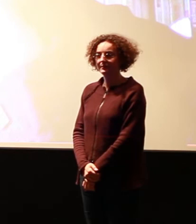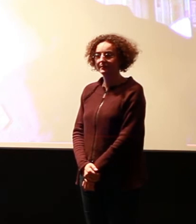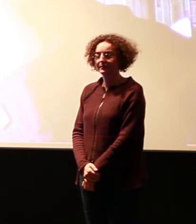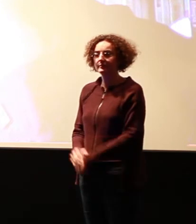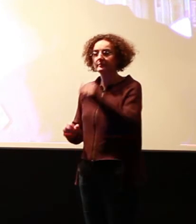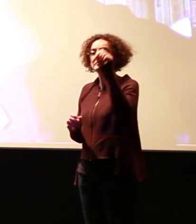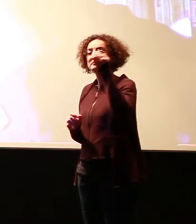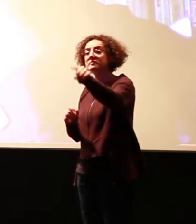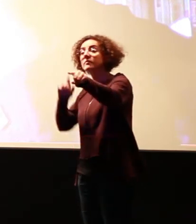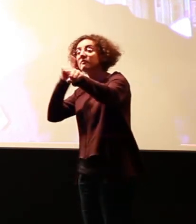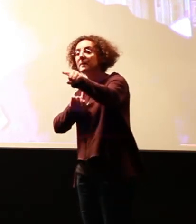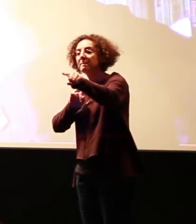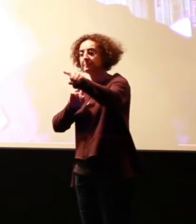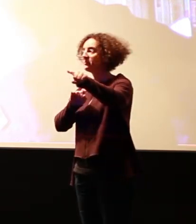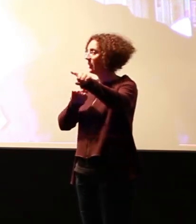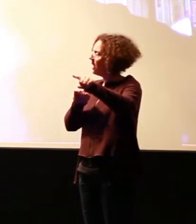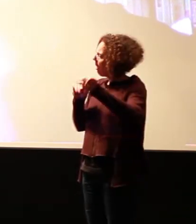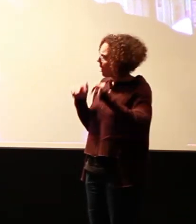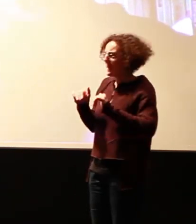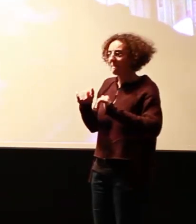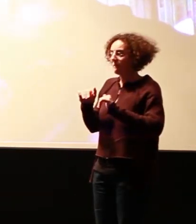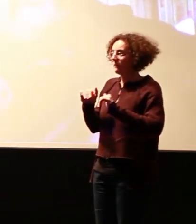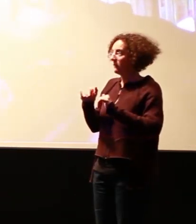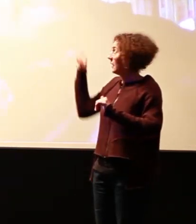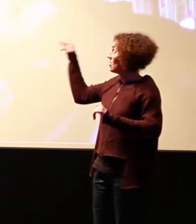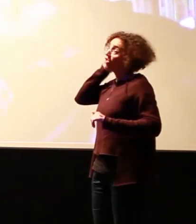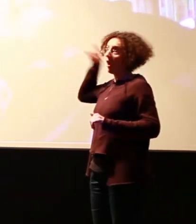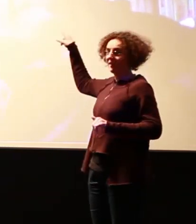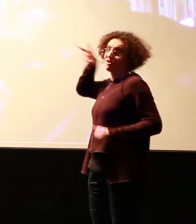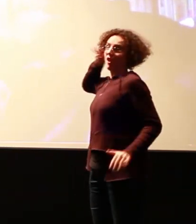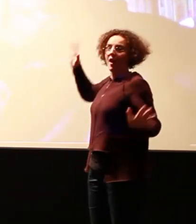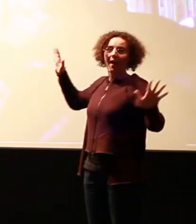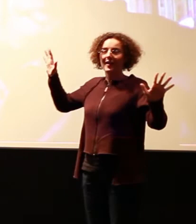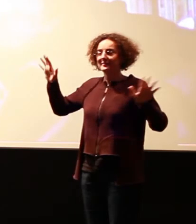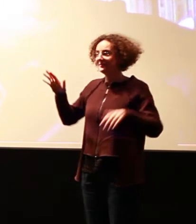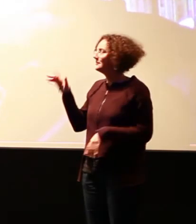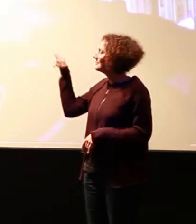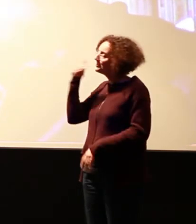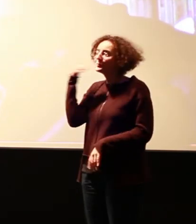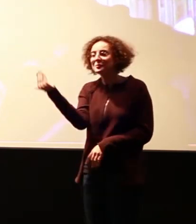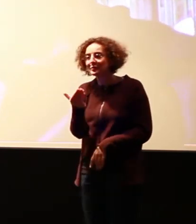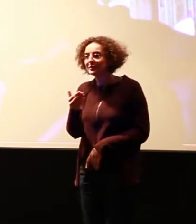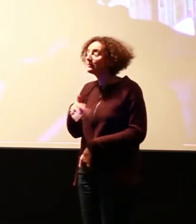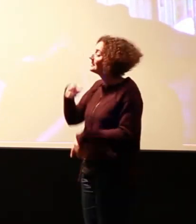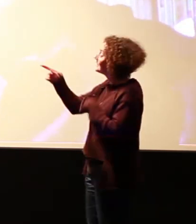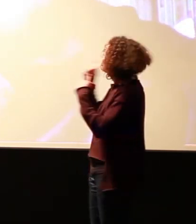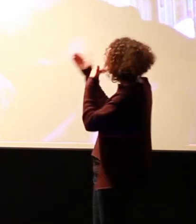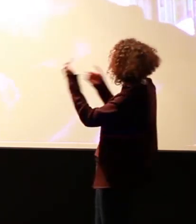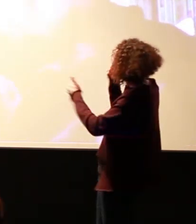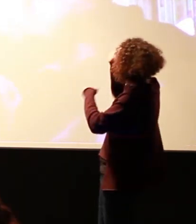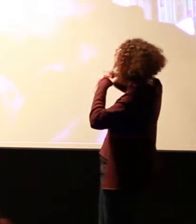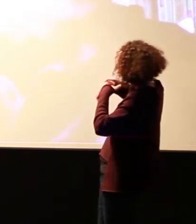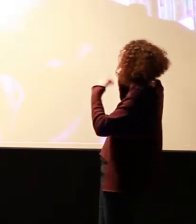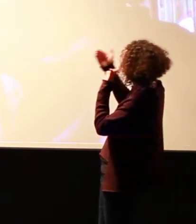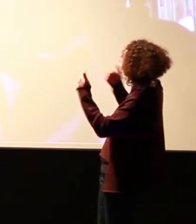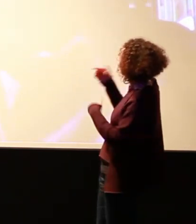En attendant, c'est un film très très dur. J'entends là maintenant. Ah, super. Bonjour. Bonjour. Bonjour, bonsoir.